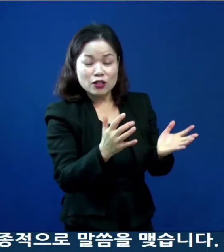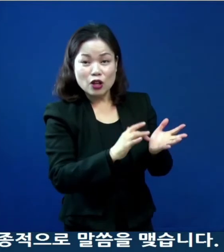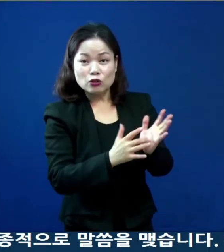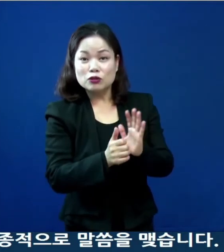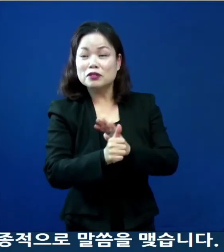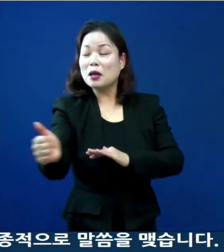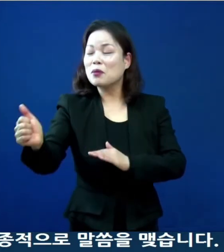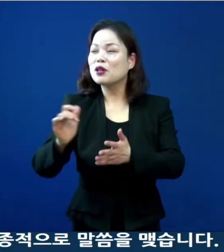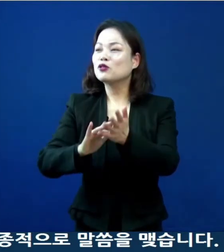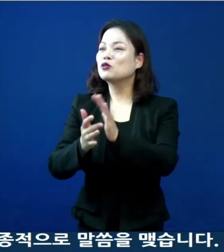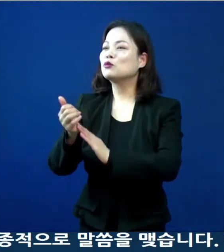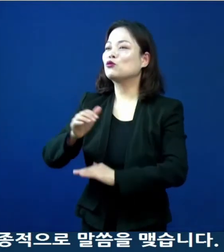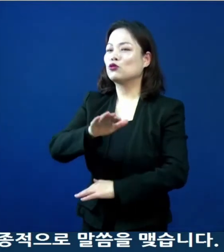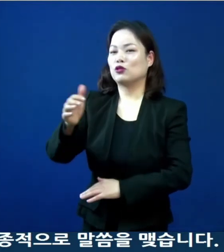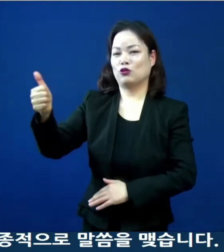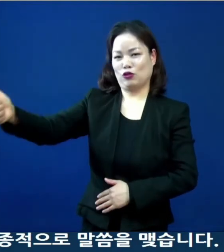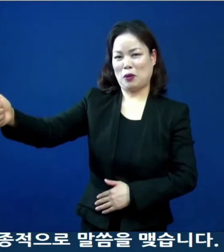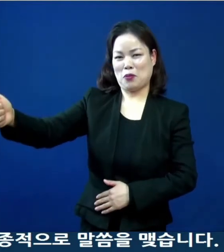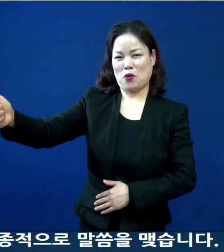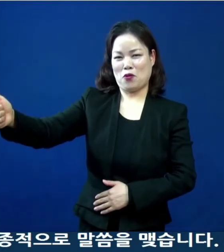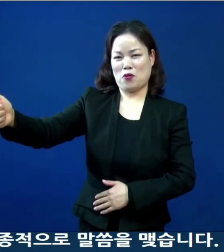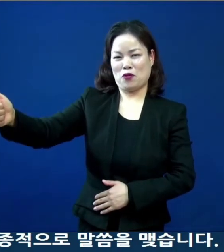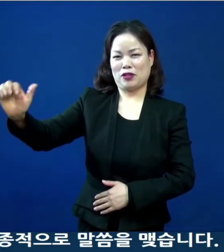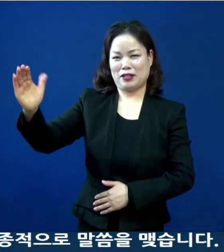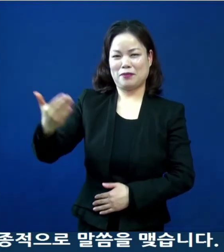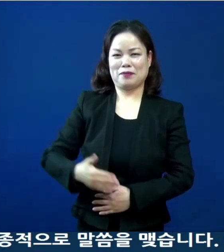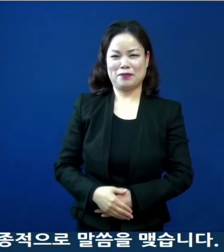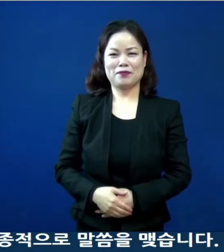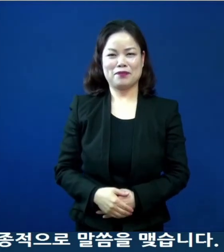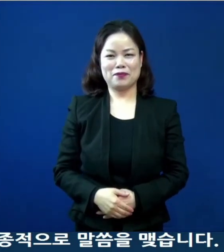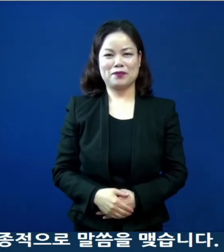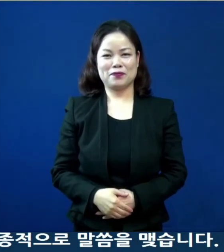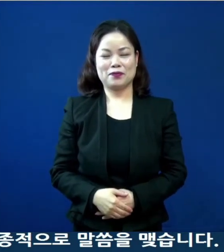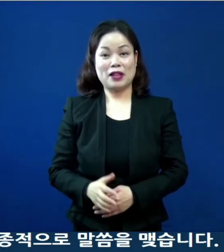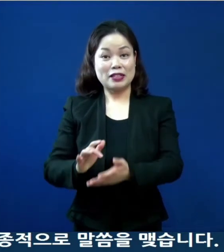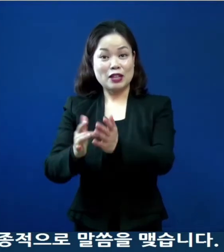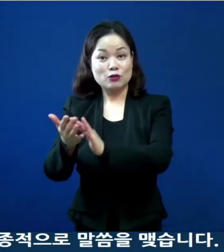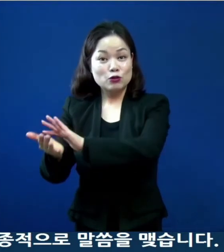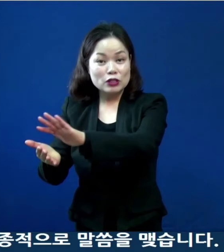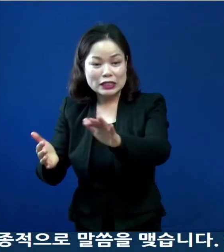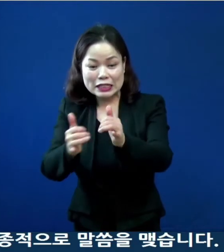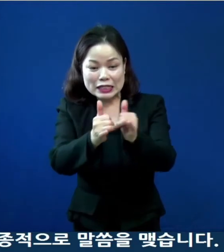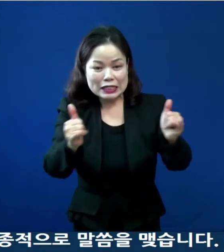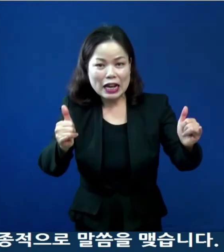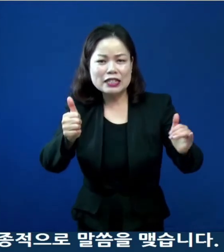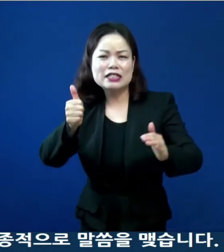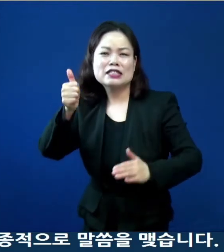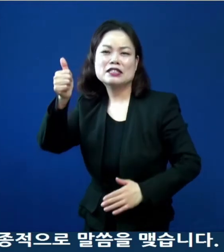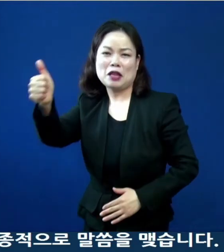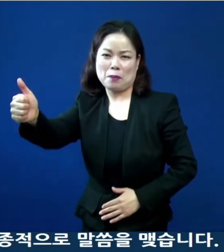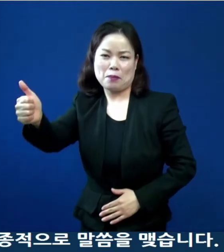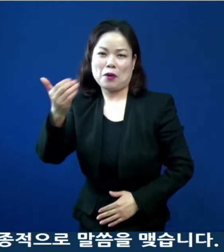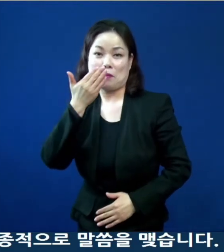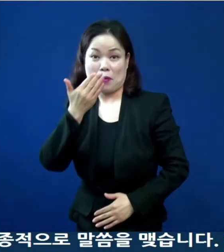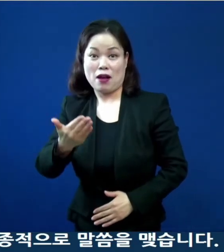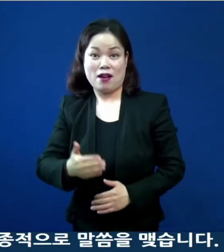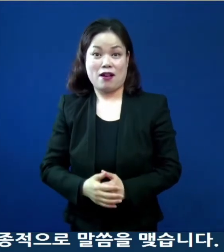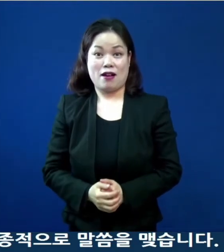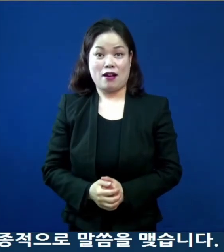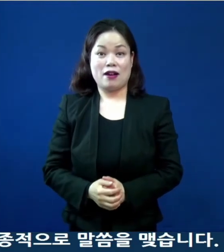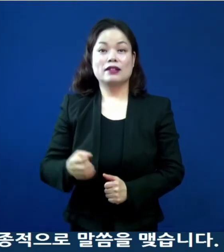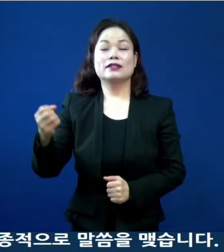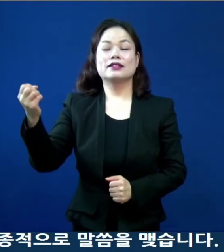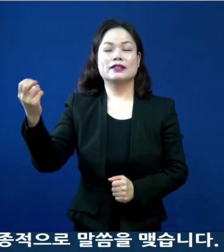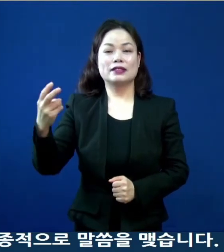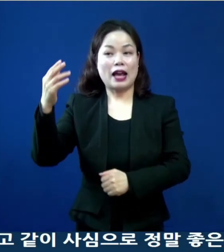우리 대표로 나가주세요 이럴 수 있게 된 겁니다. 예수님이 인간을 대표하실 수 있게 된 겁니다.